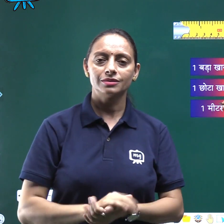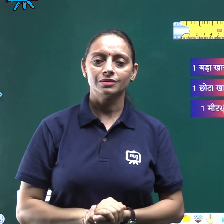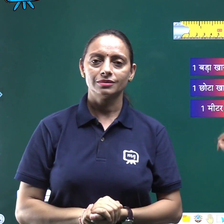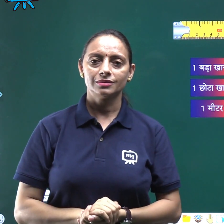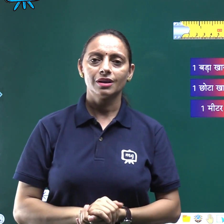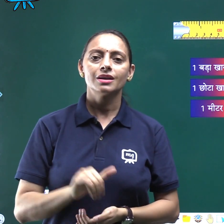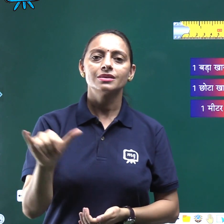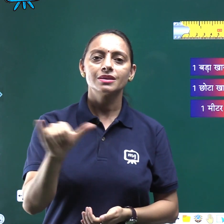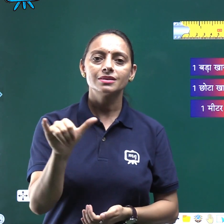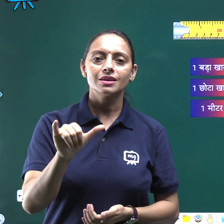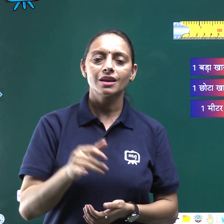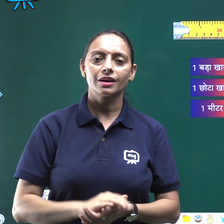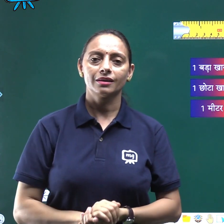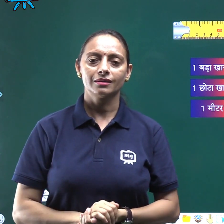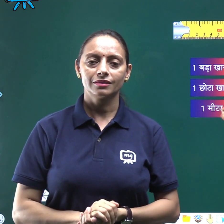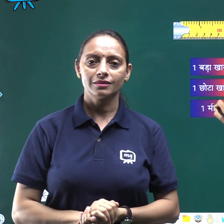इसी तरह